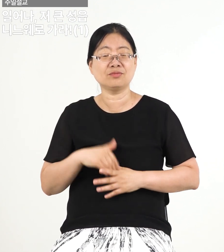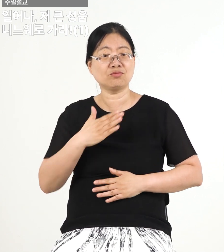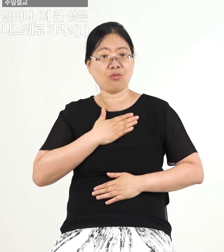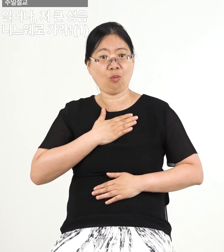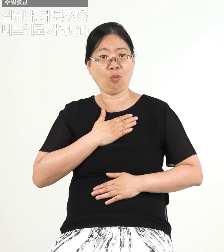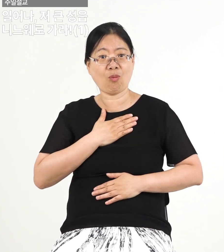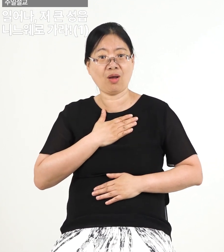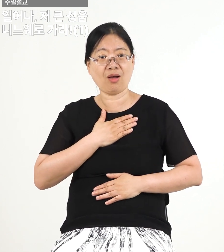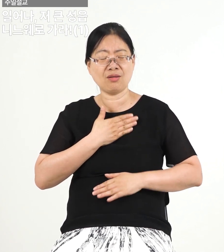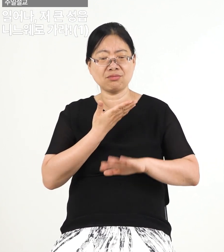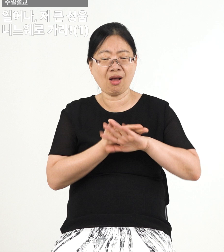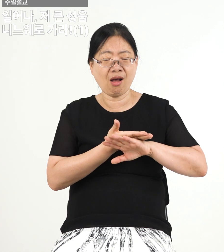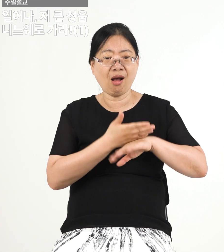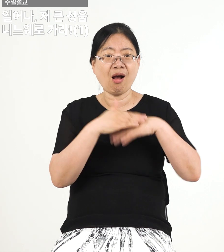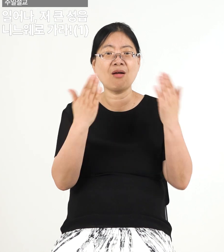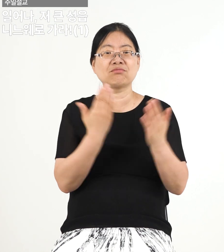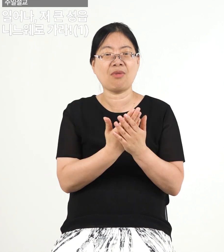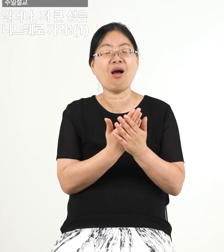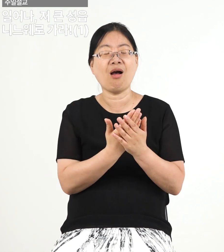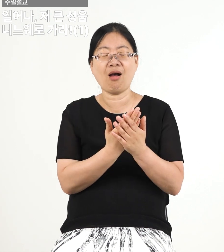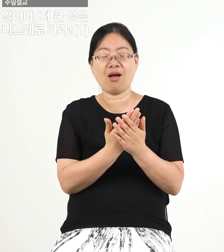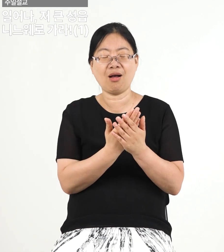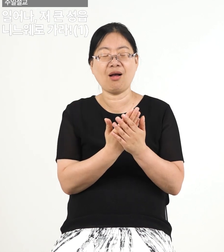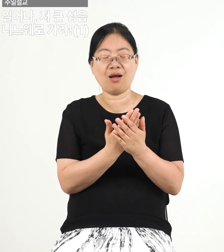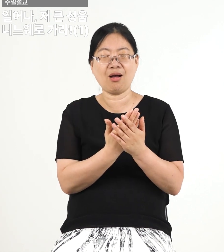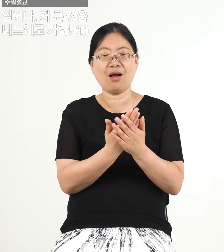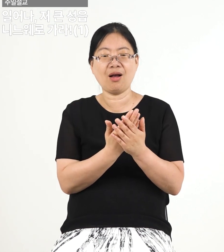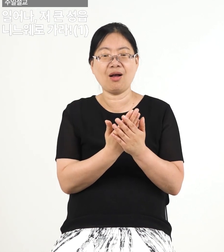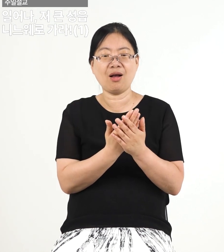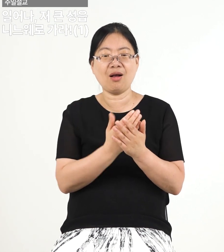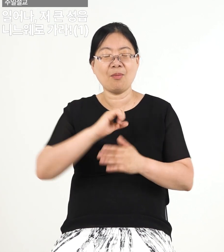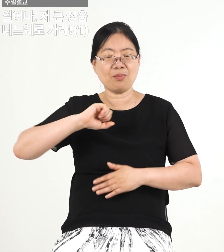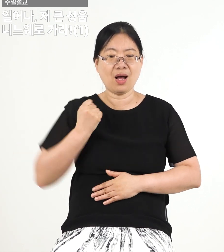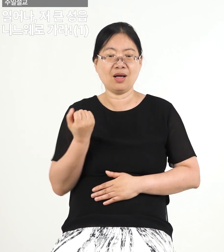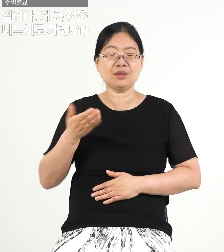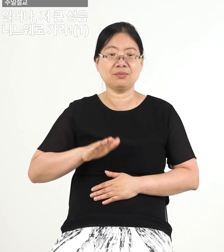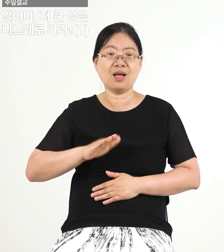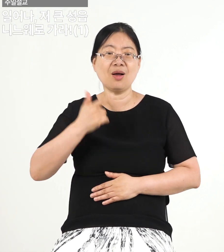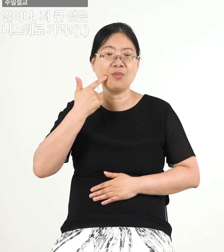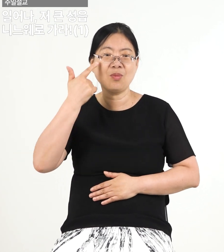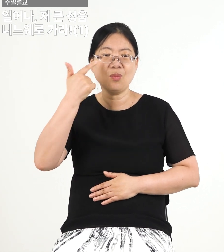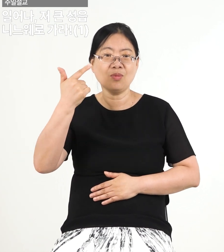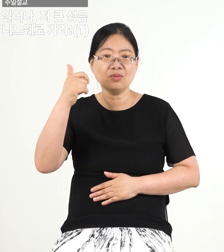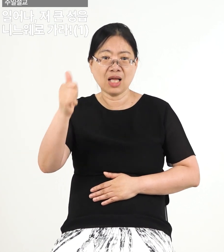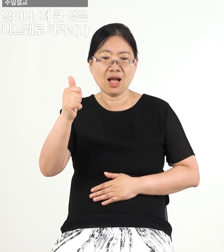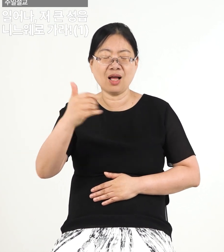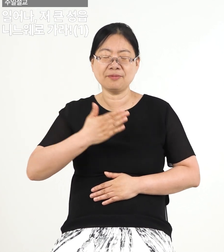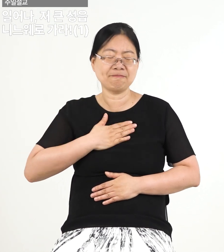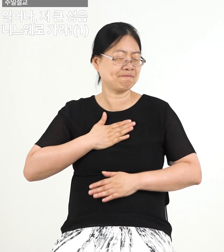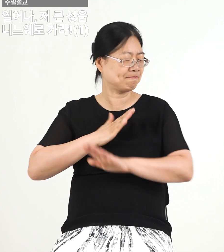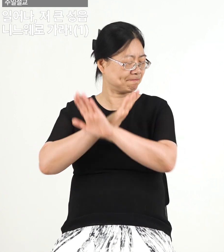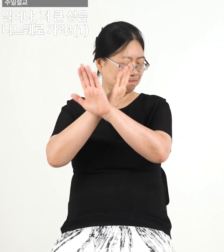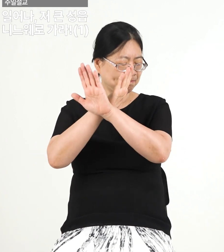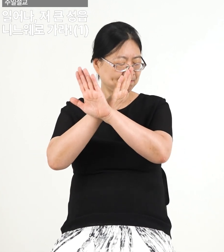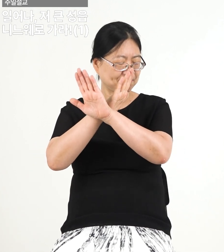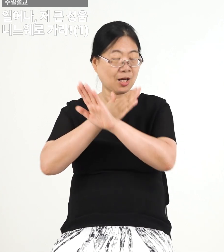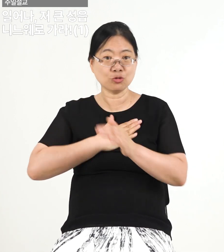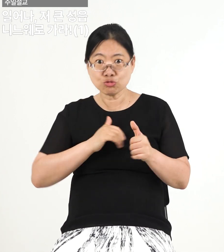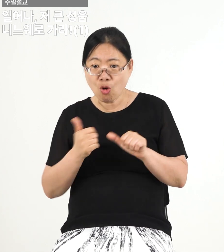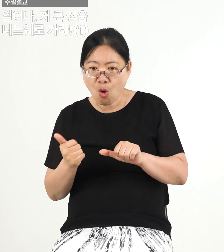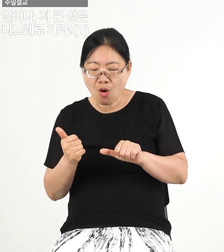내가 다른 건 다 해도 목사나 목회만은 그건 내 일 아니야. 죽어도